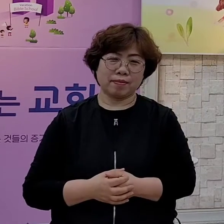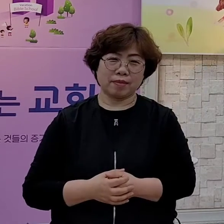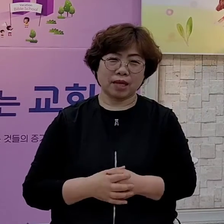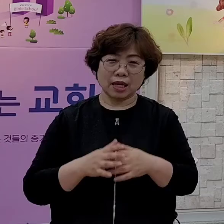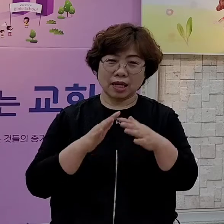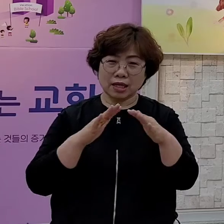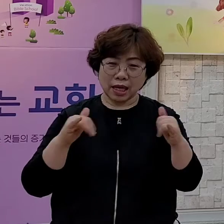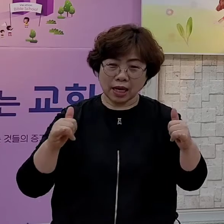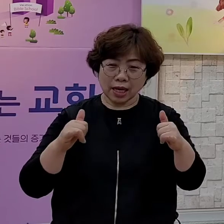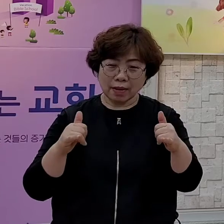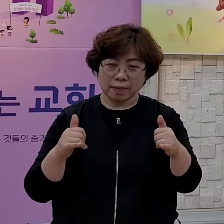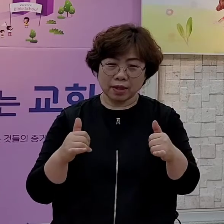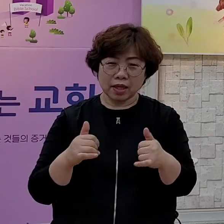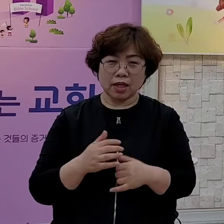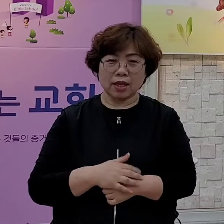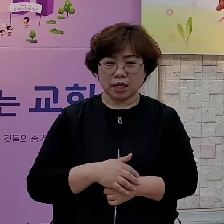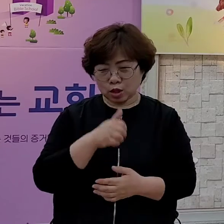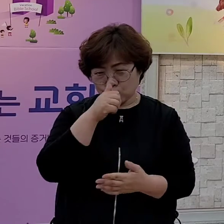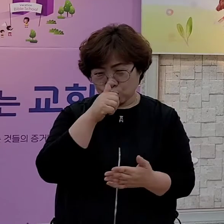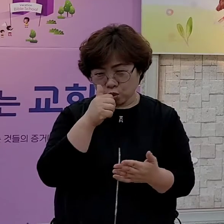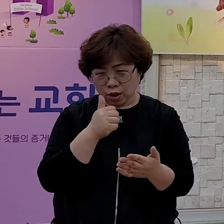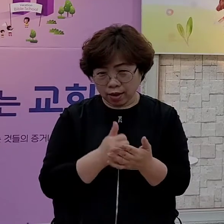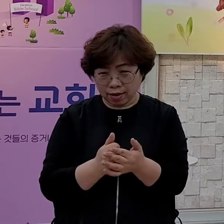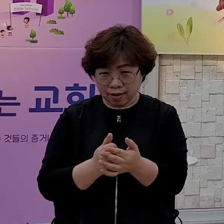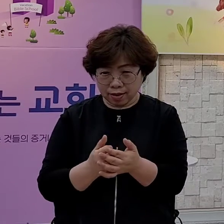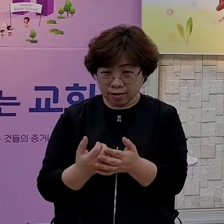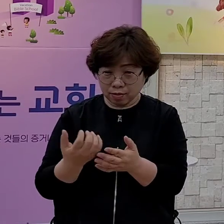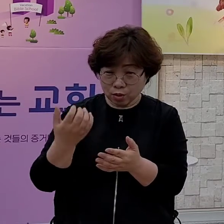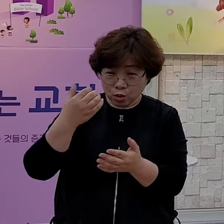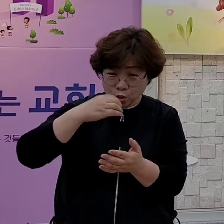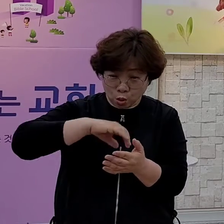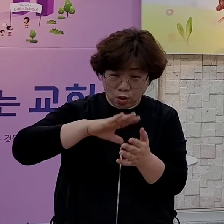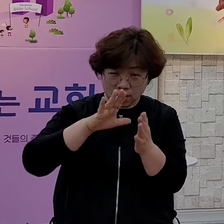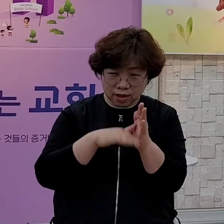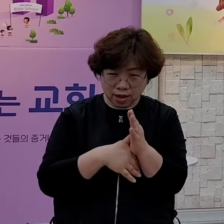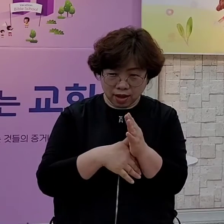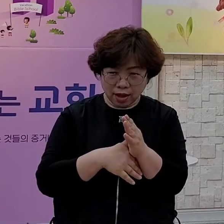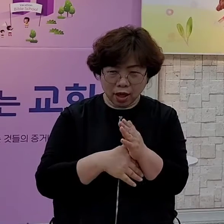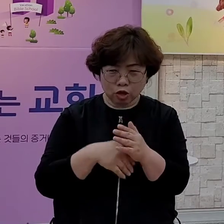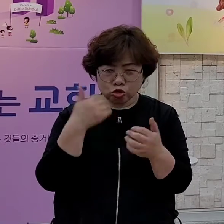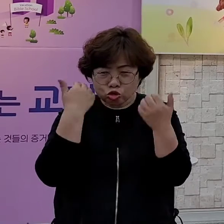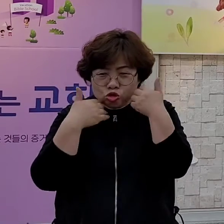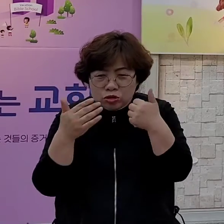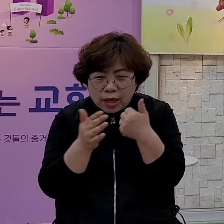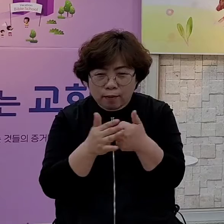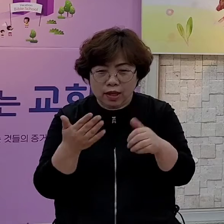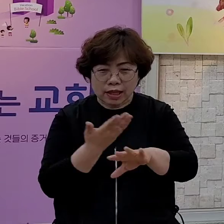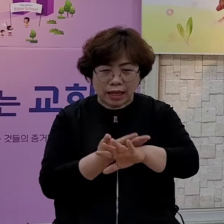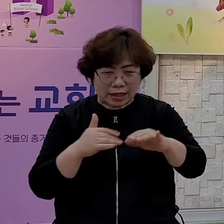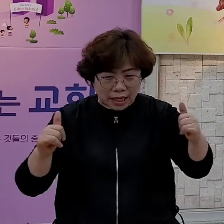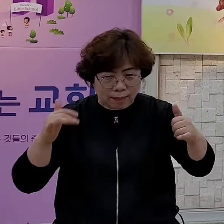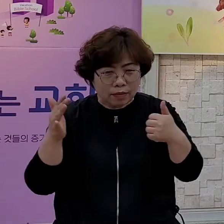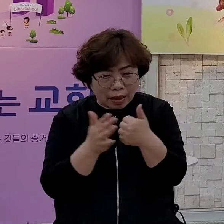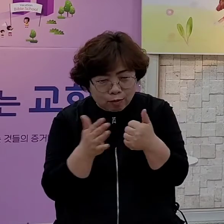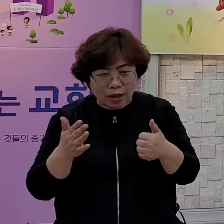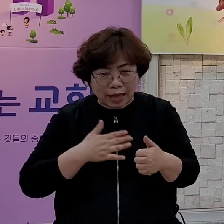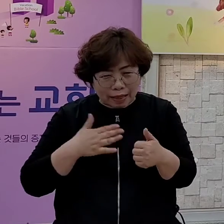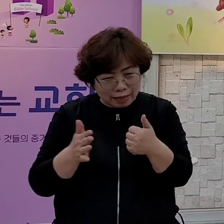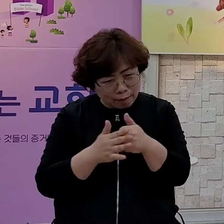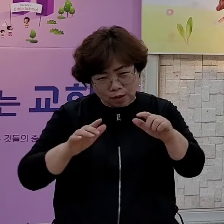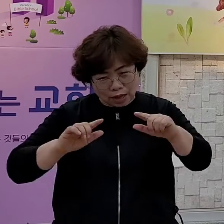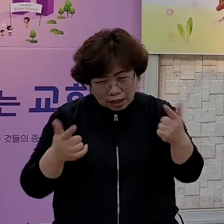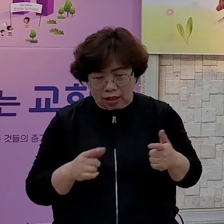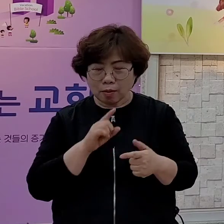인간 자체가 이 죄가 들어가니까 누구 때문에? 아담 때문에, 하와 때문에, 뱀 때문에 이러고 있는